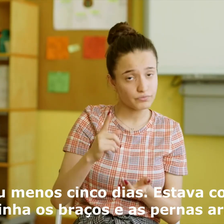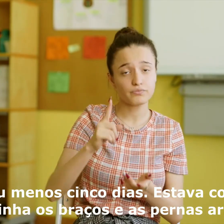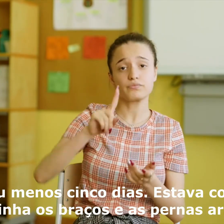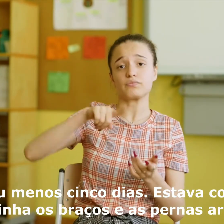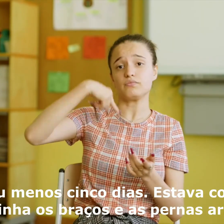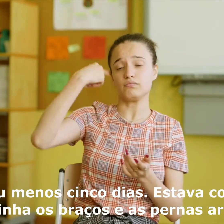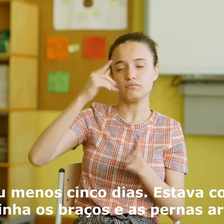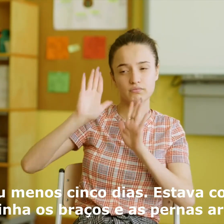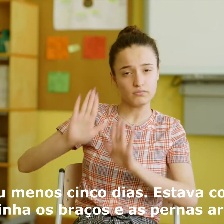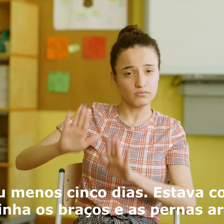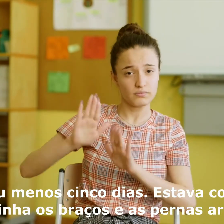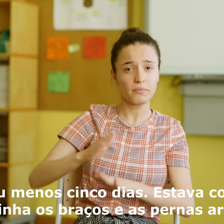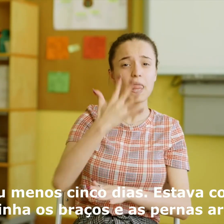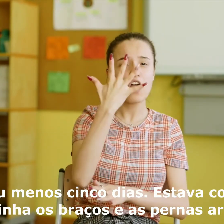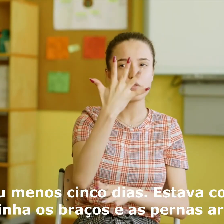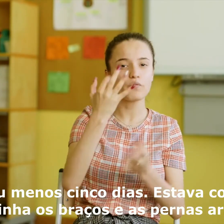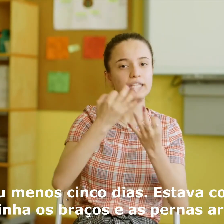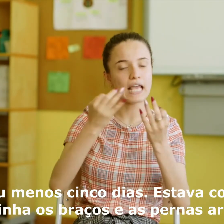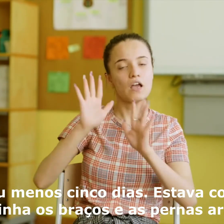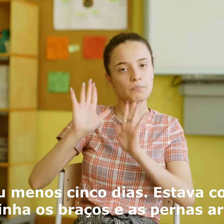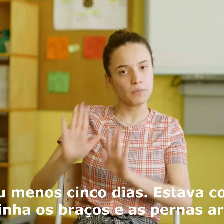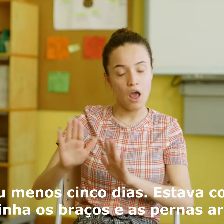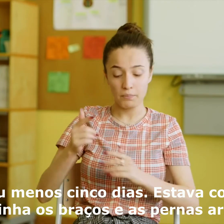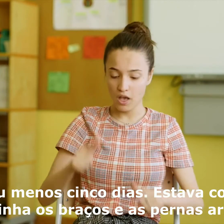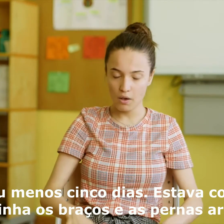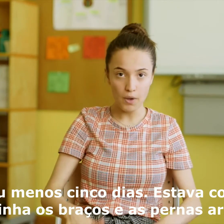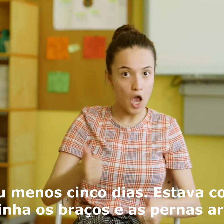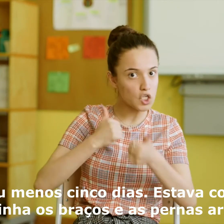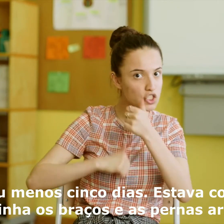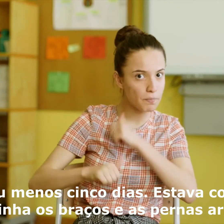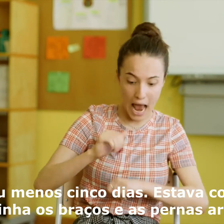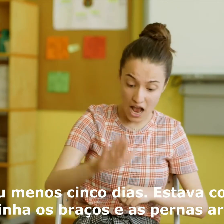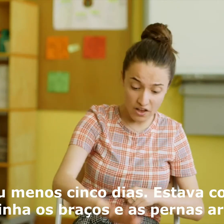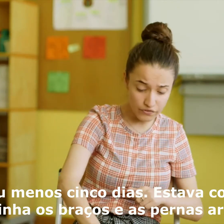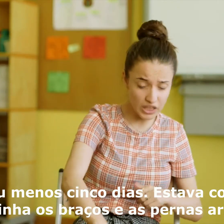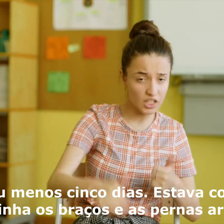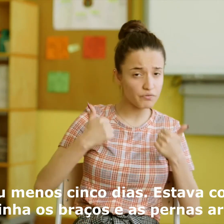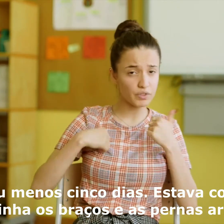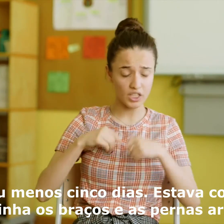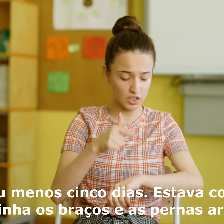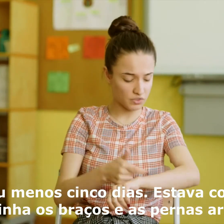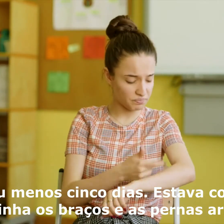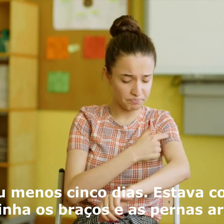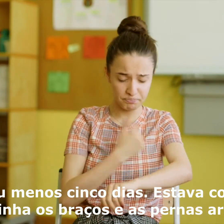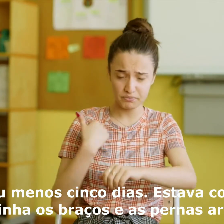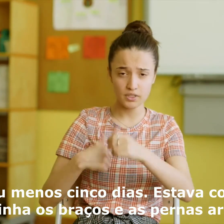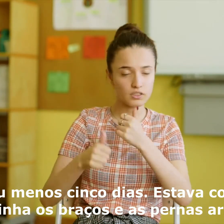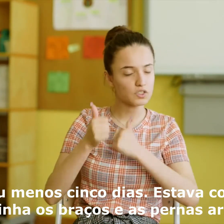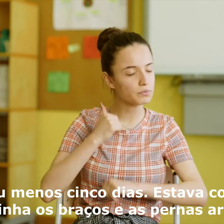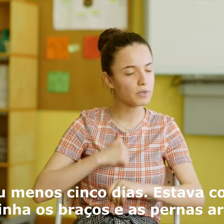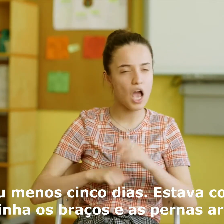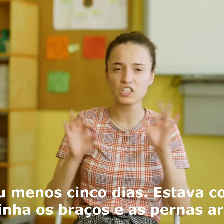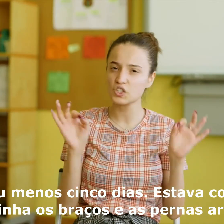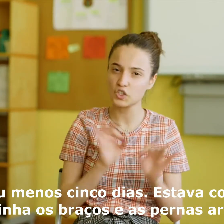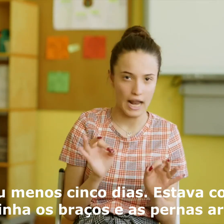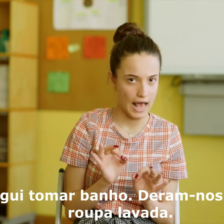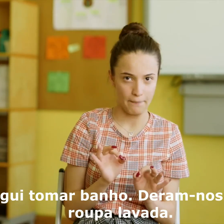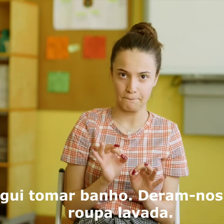e tivemos que esperar mais ou menos 5 dias. Eu estava mesmo com muitas dores, tinha os braços todos arranhados, horrível mesmo.